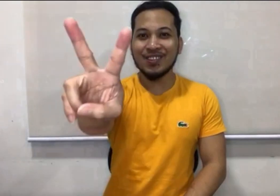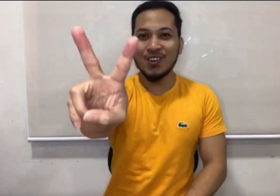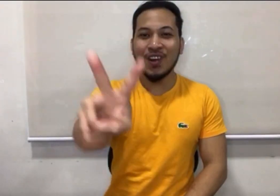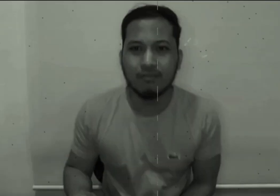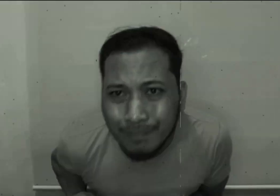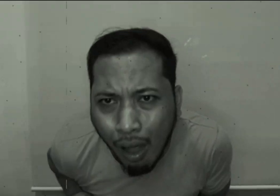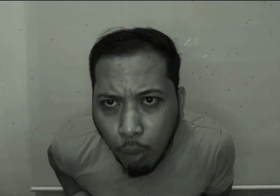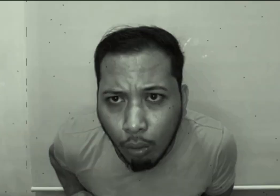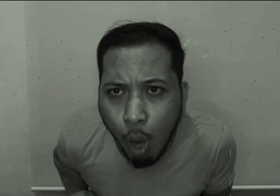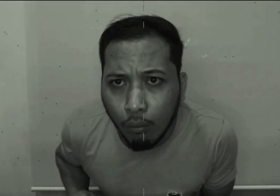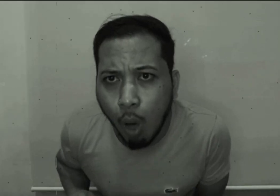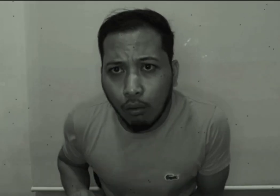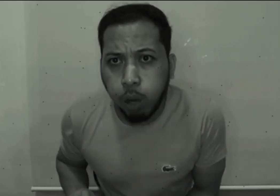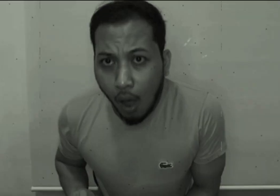take two!